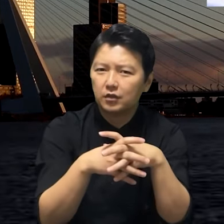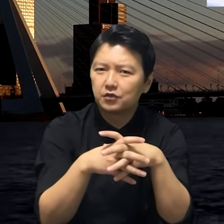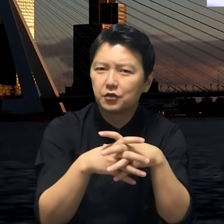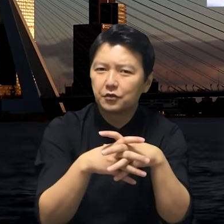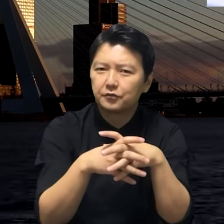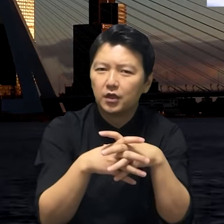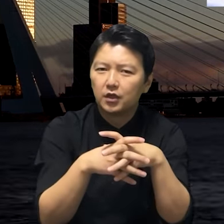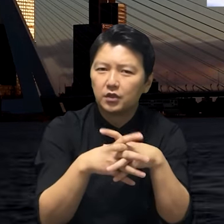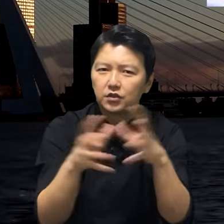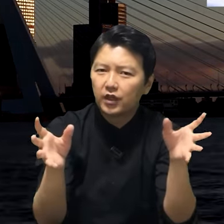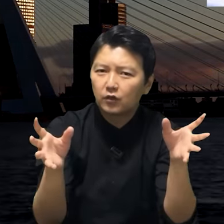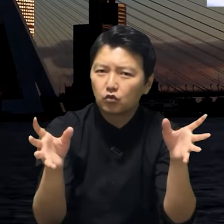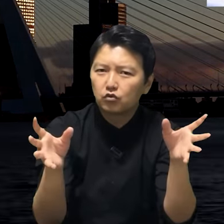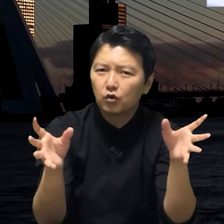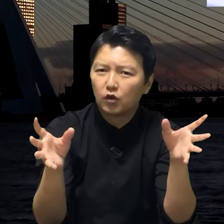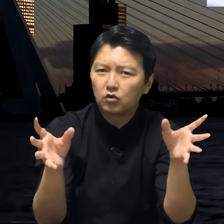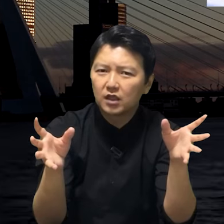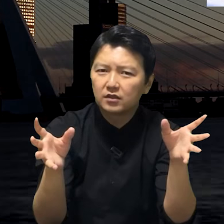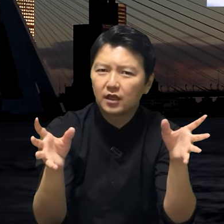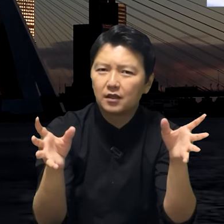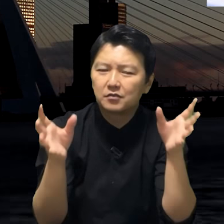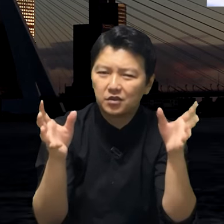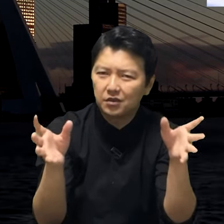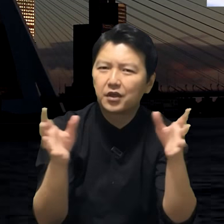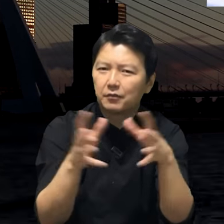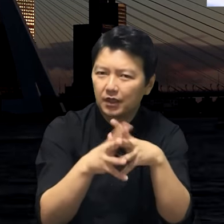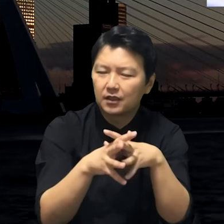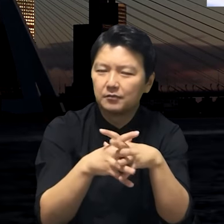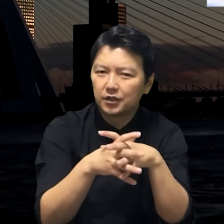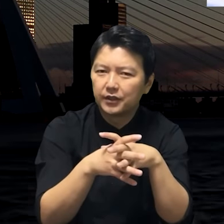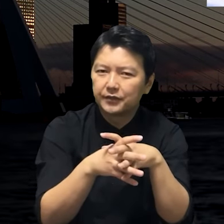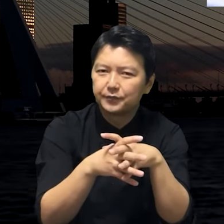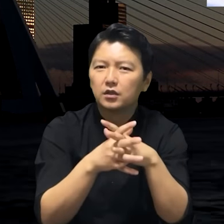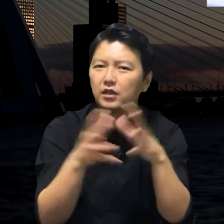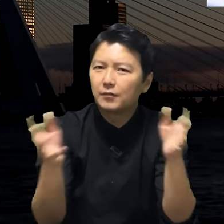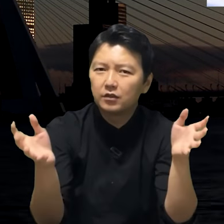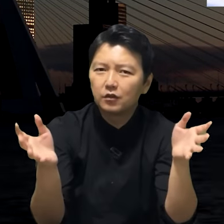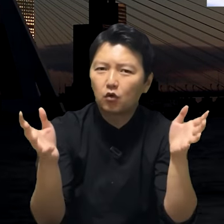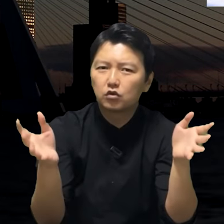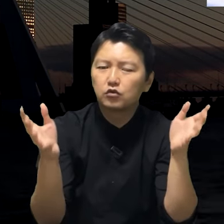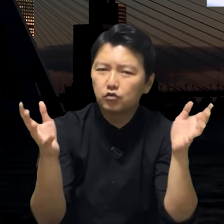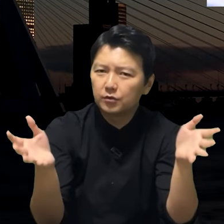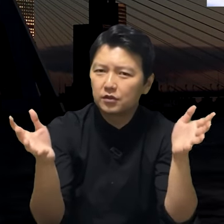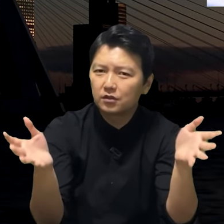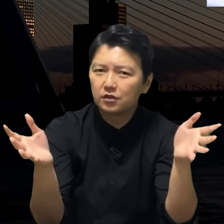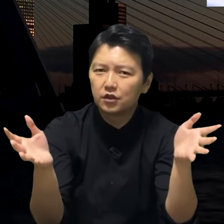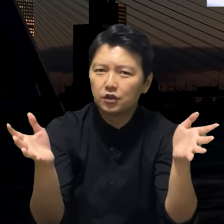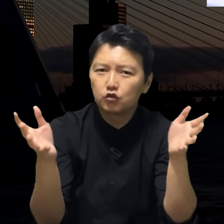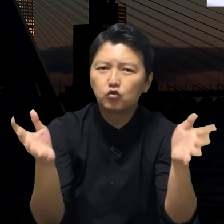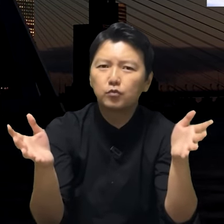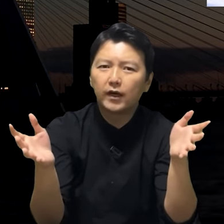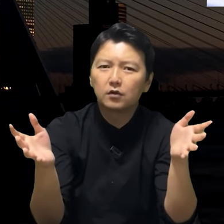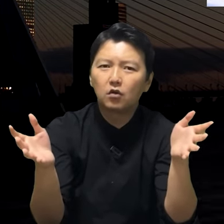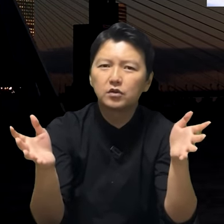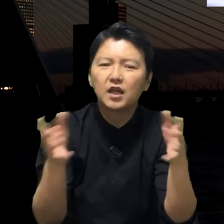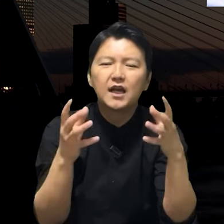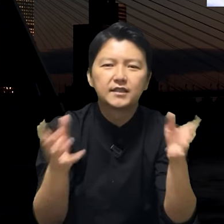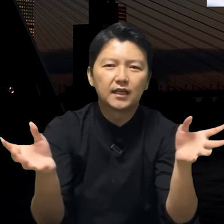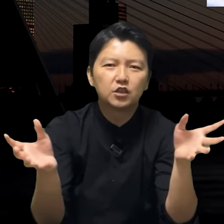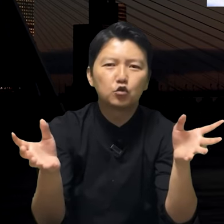이거죠. 그때 도둑으로 먹고 사는 사람 그렇게 많았답니다. 그나마 이런 고정 수입이 있었으니 쭝바이터우는 자기